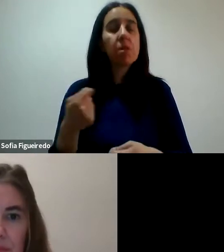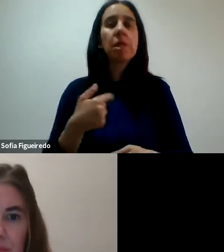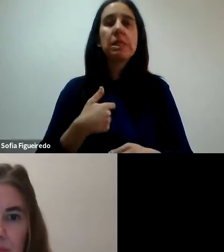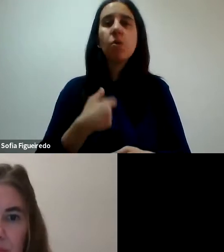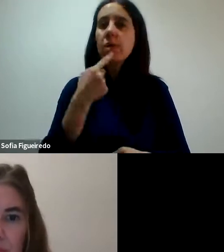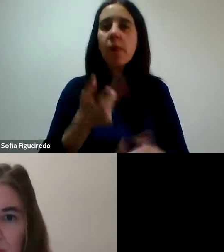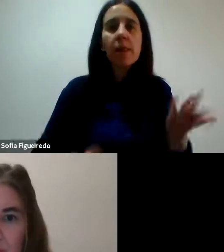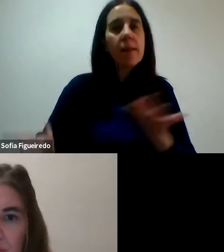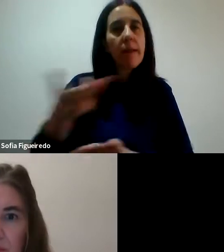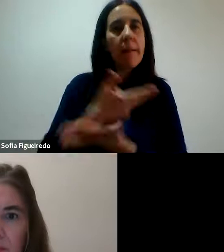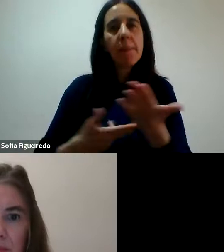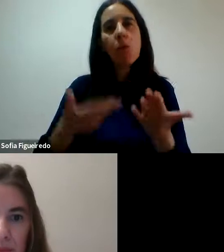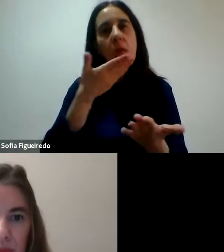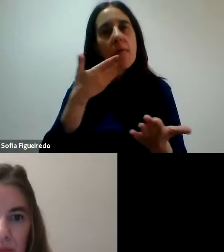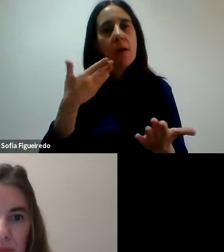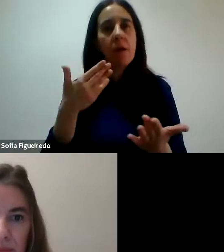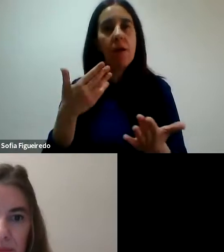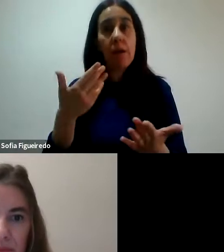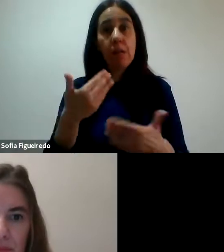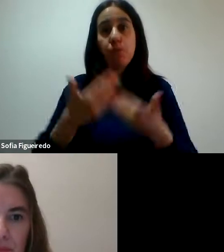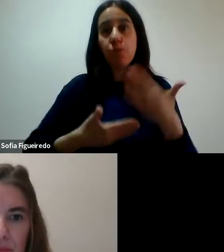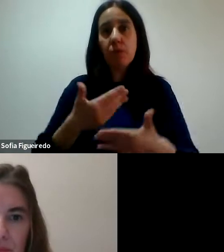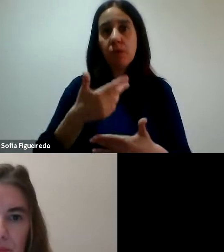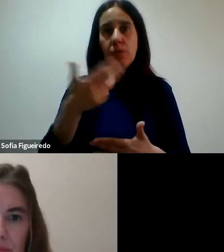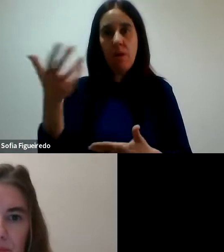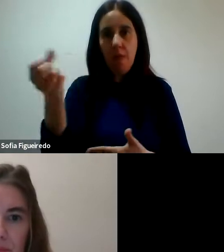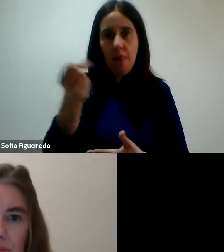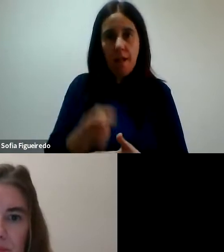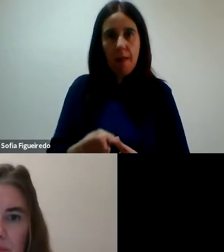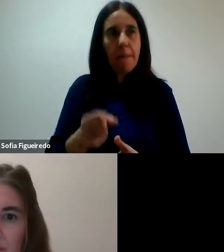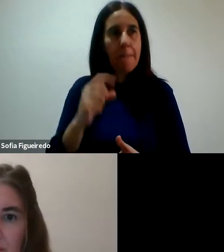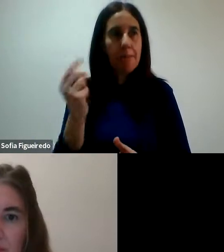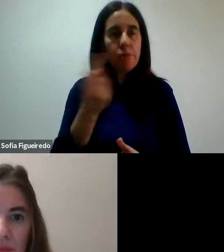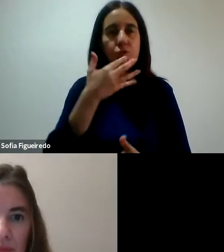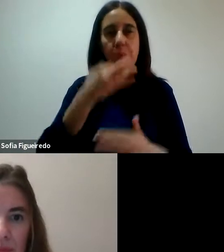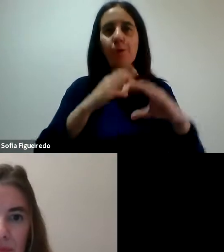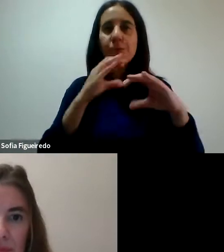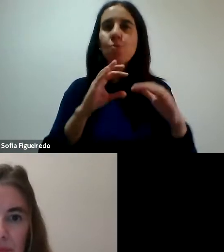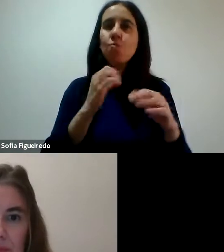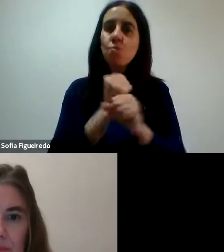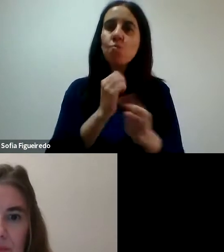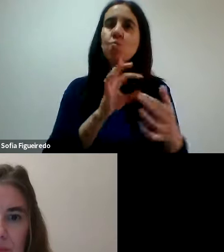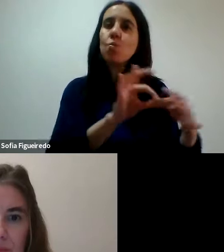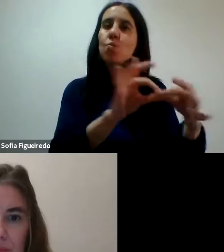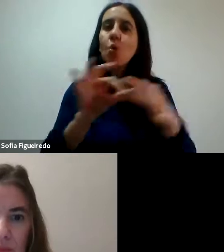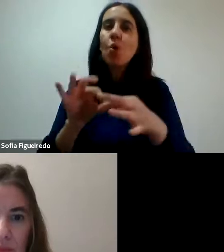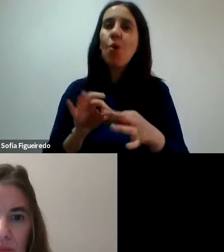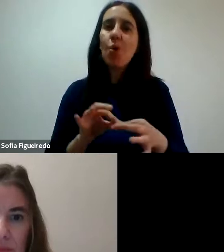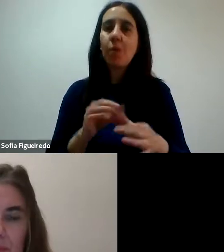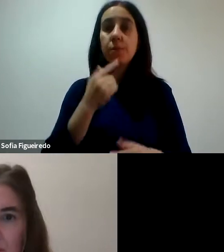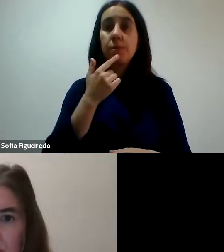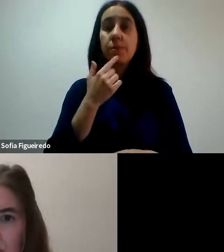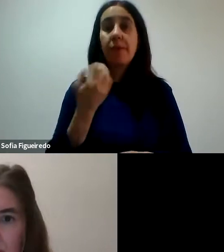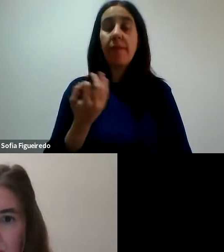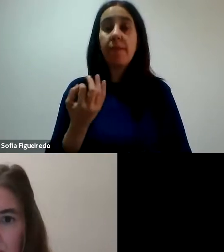dinâmico, fluido, em que todos estes processos, todos estes atores da comunicação trabalham entre si. E nós temos que perceber que,